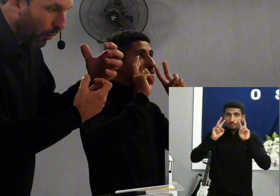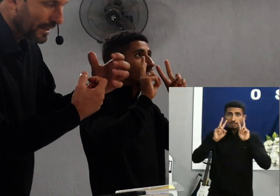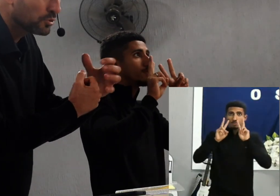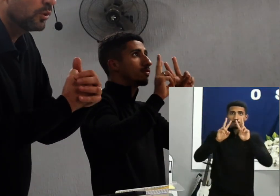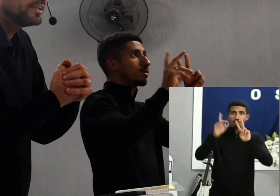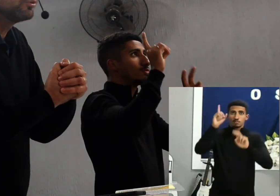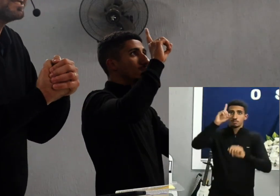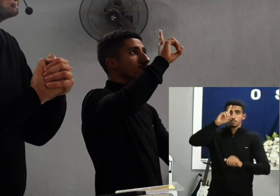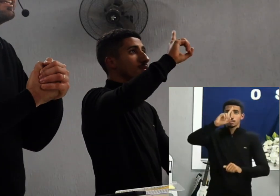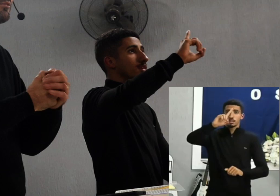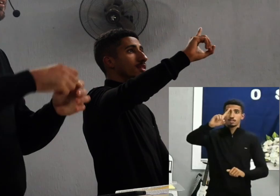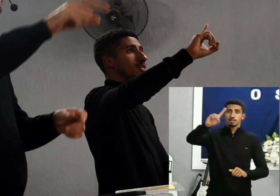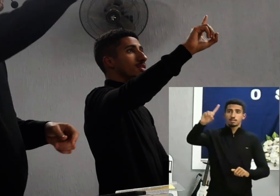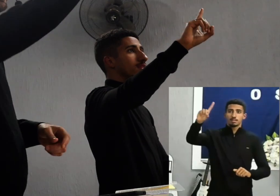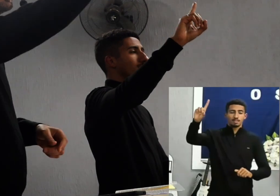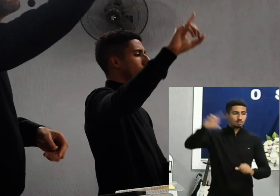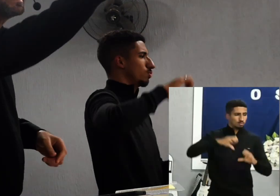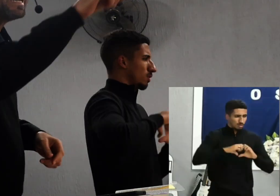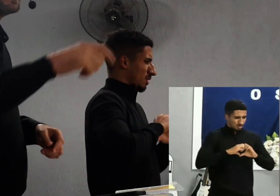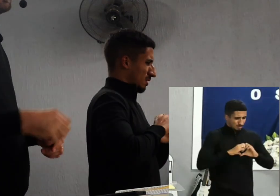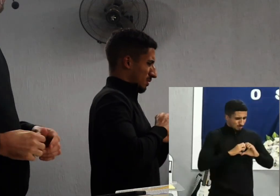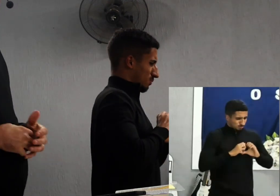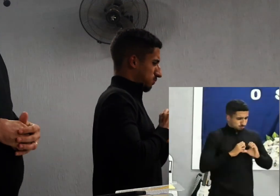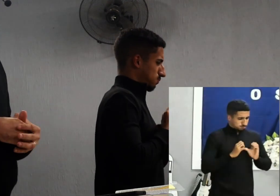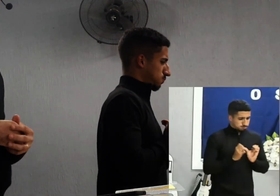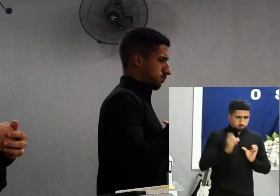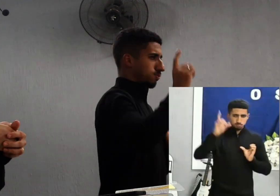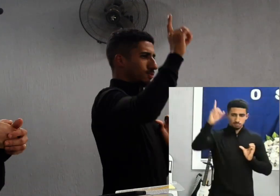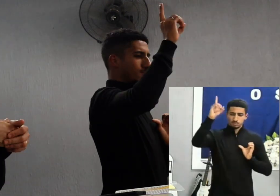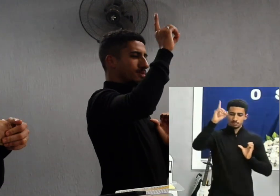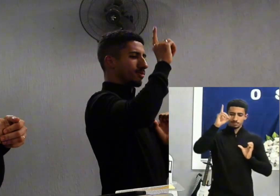quebrando corações endurecidos e fazendo esse milagre.